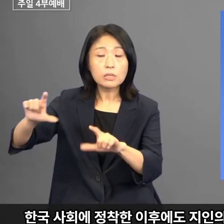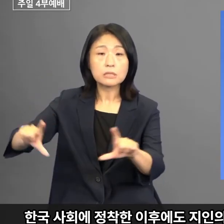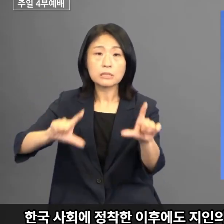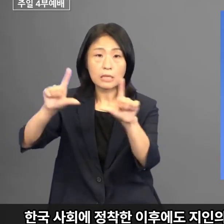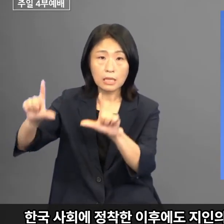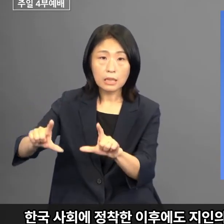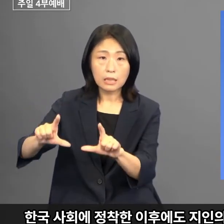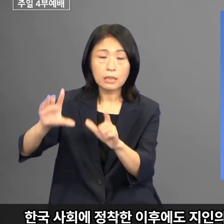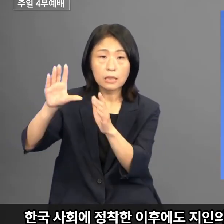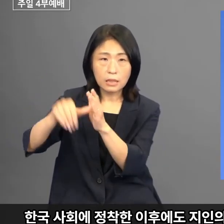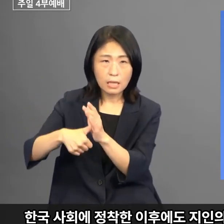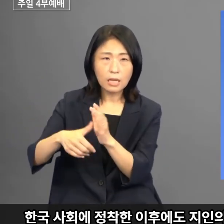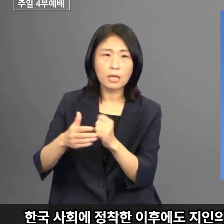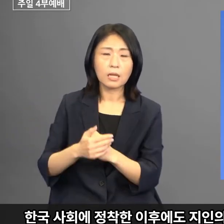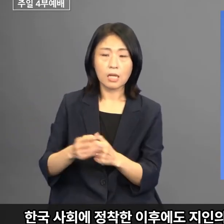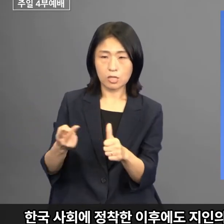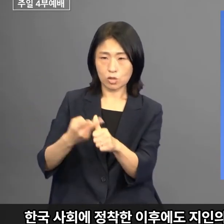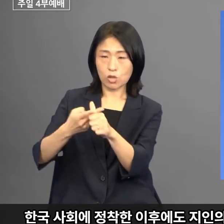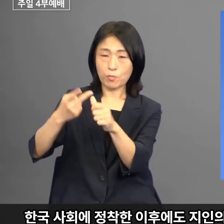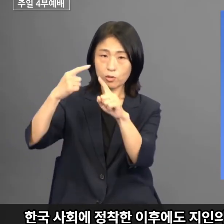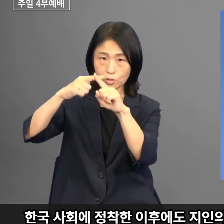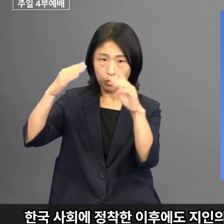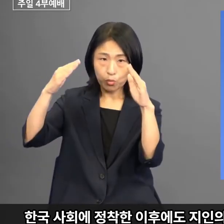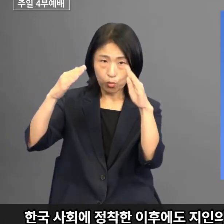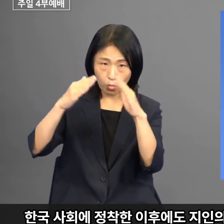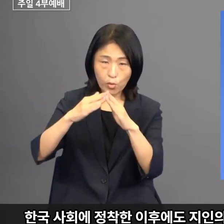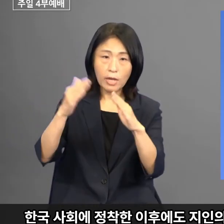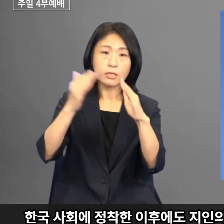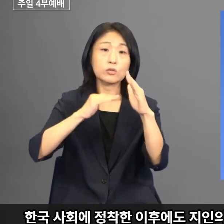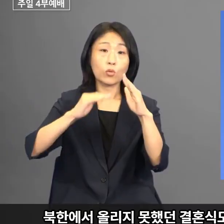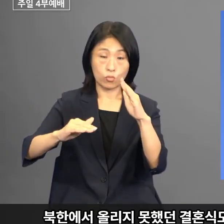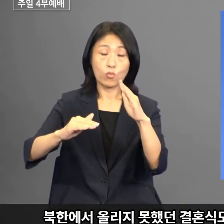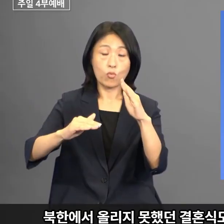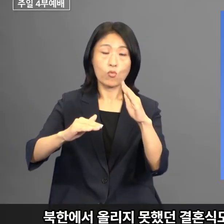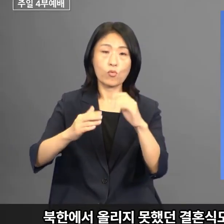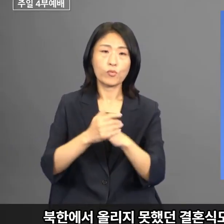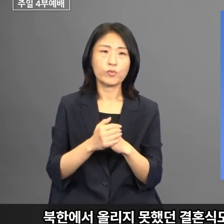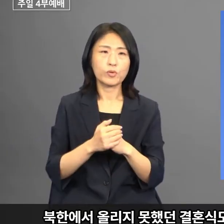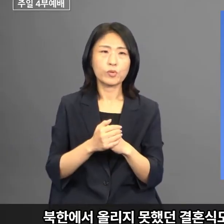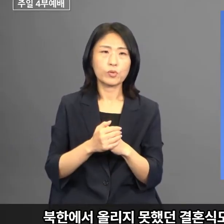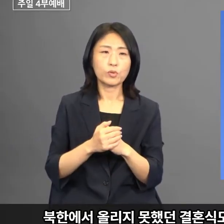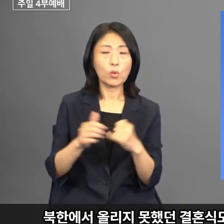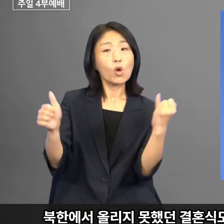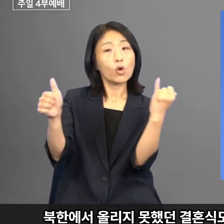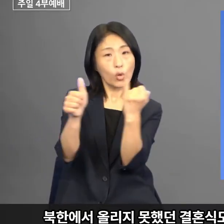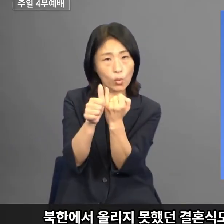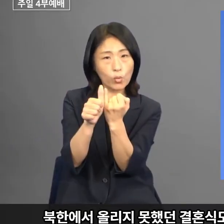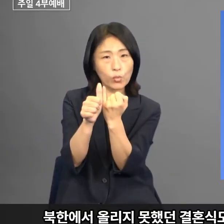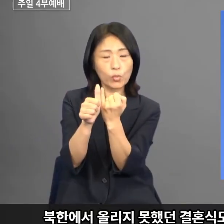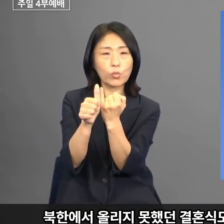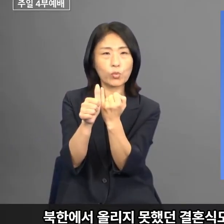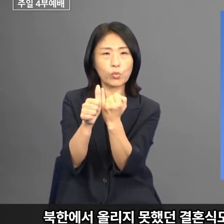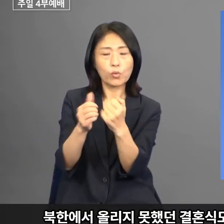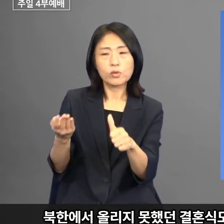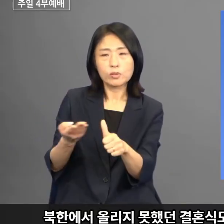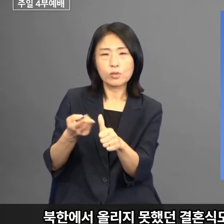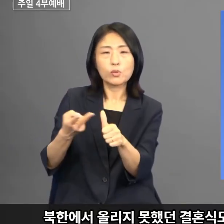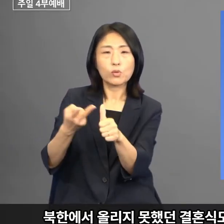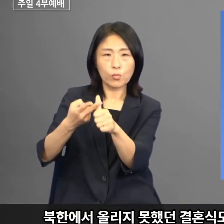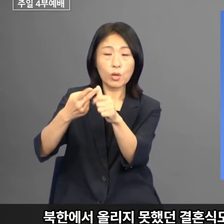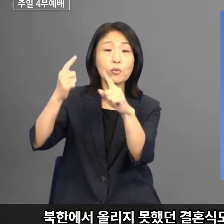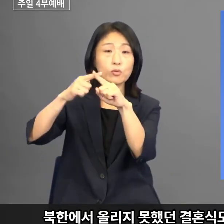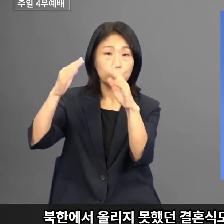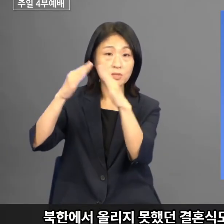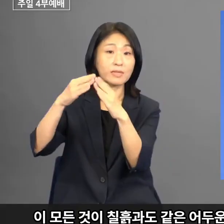지인의 소개로 선한목자교회의 성도가 되었고, 북한에서 올리지 못했던 결혼식도 우리 교회에서 올릴 수